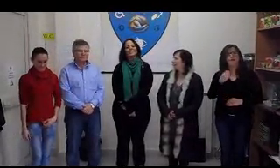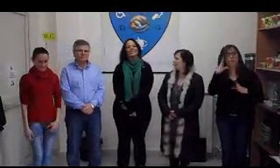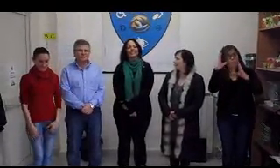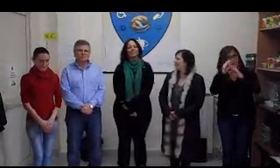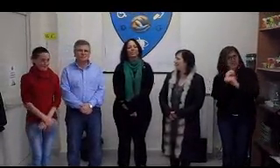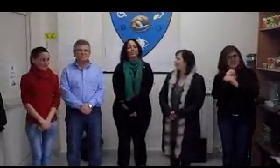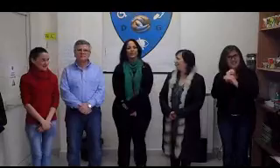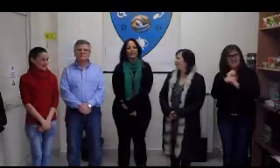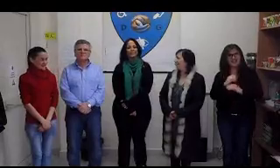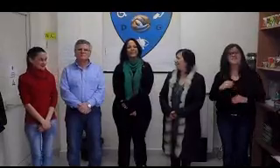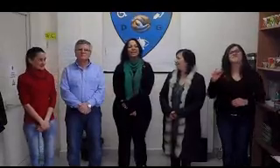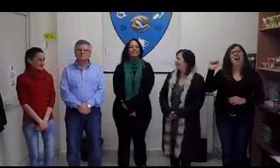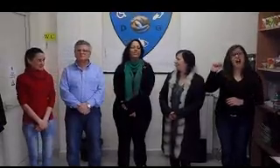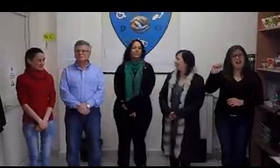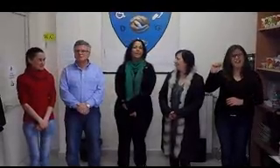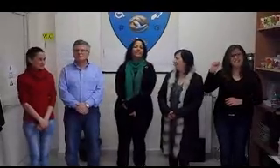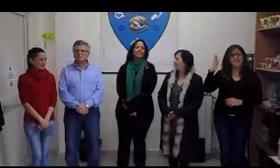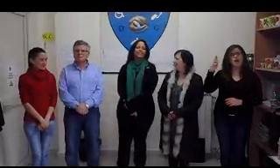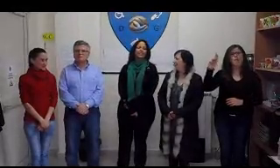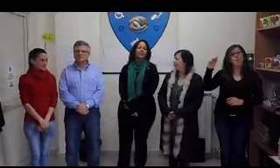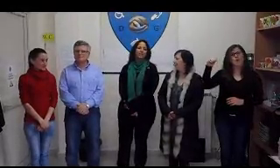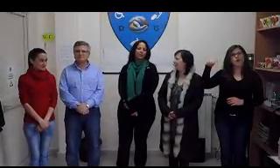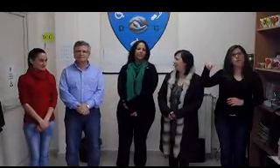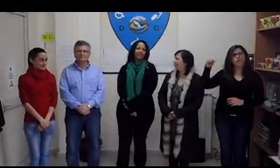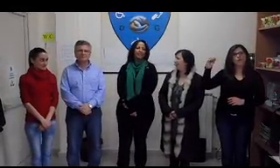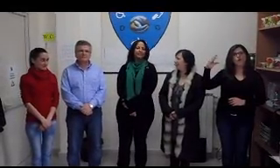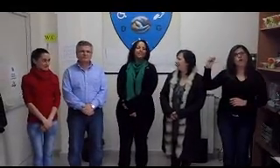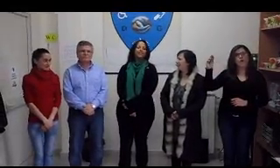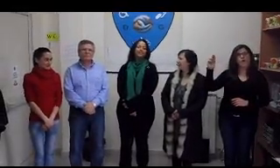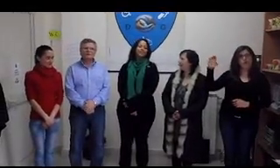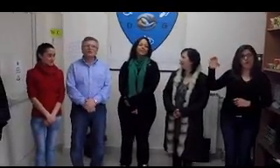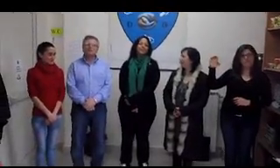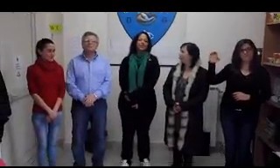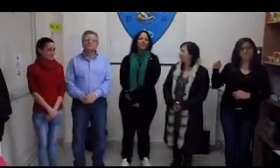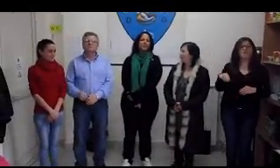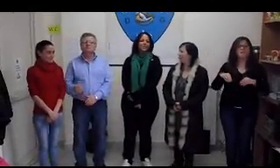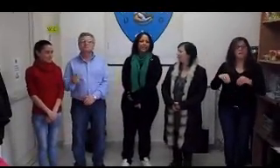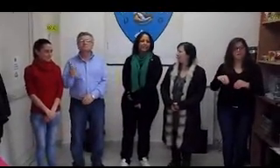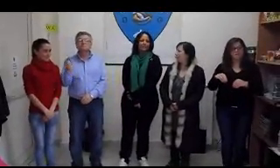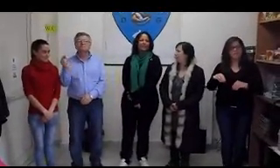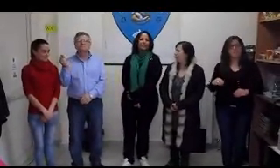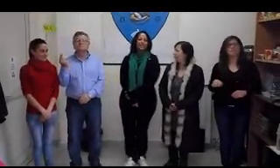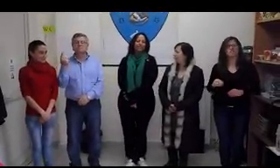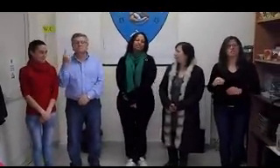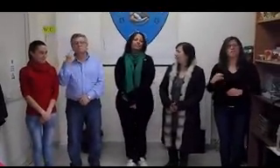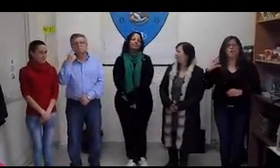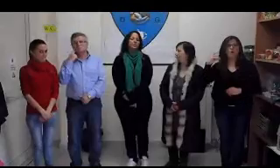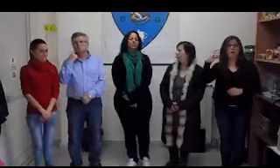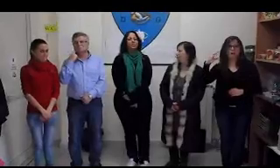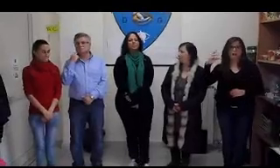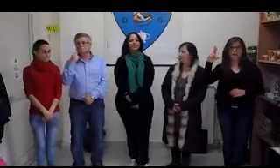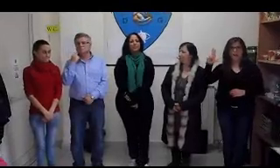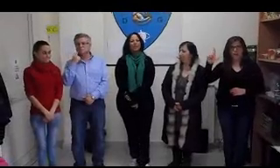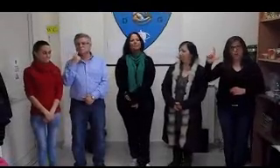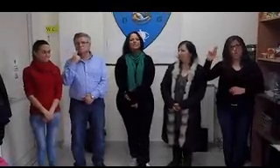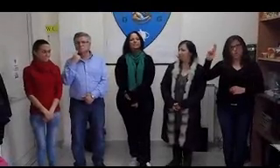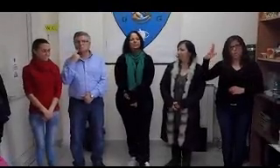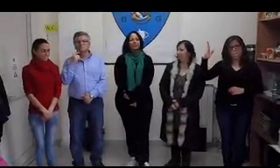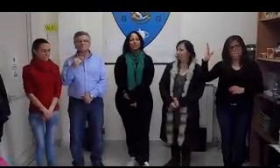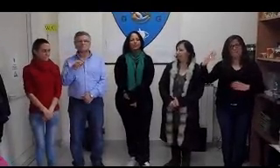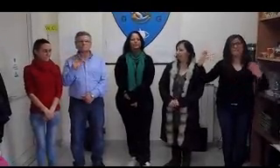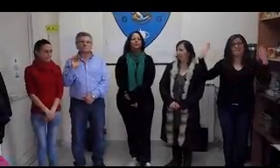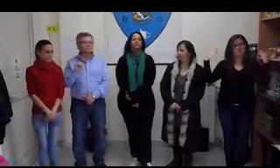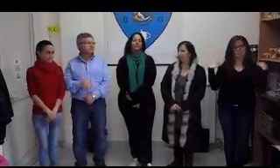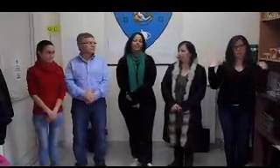Buonasera, sono Alessia Buonocore, faccio parte del Rotaract Club Castellammare Sorrento e sono responsabile